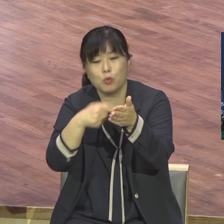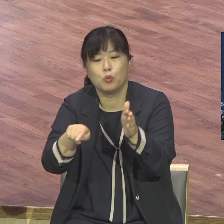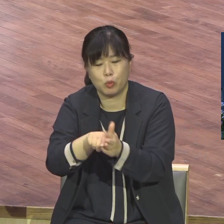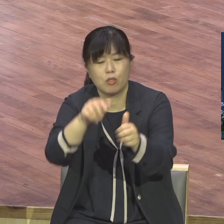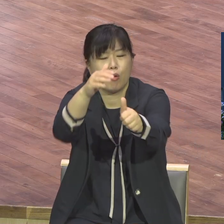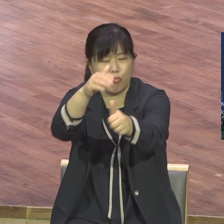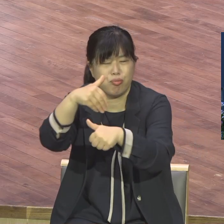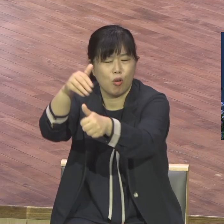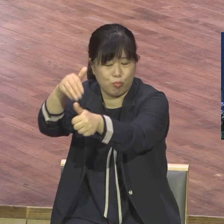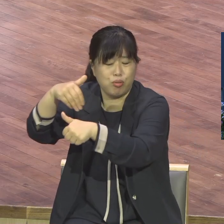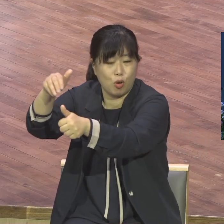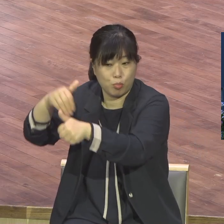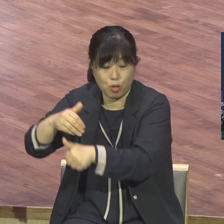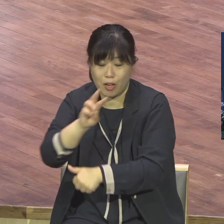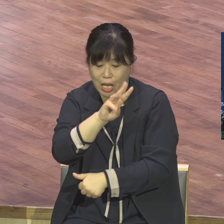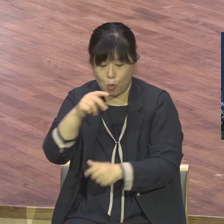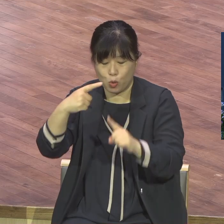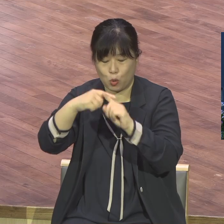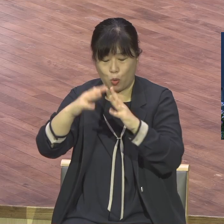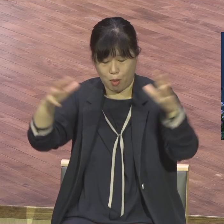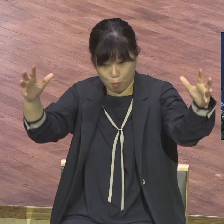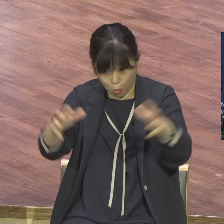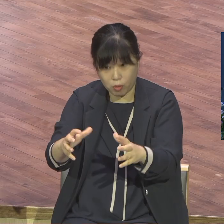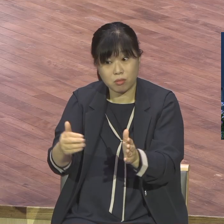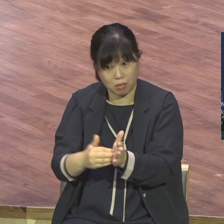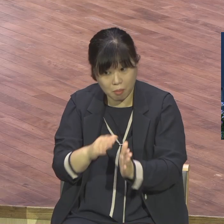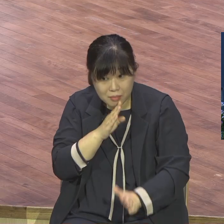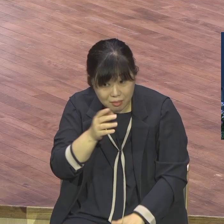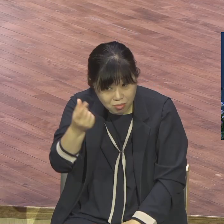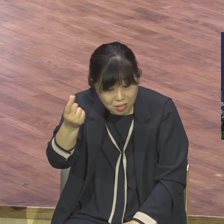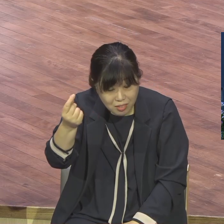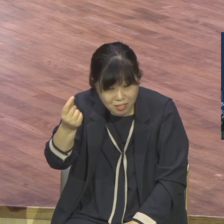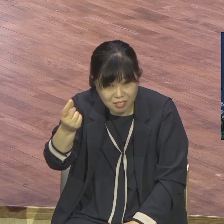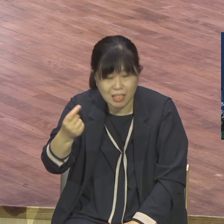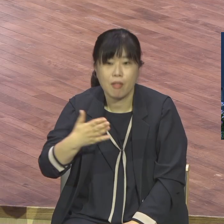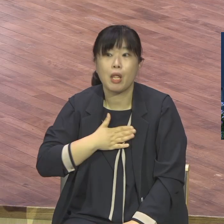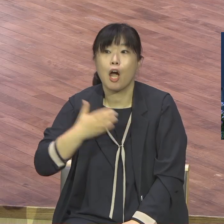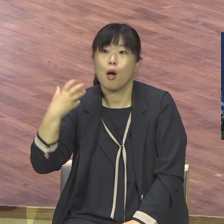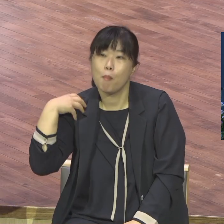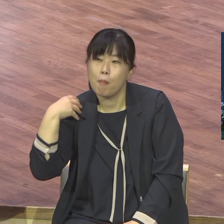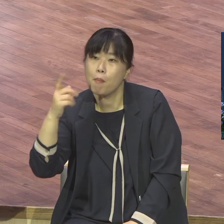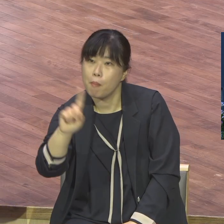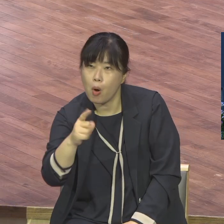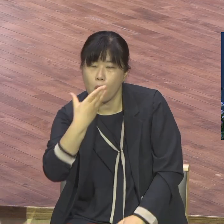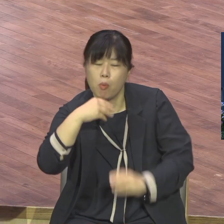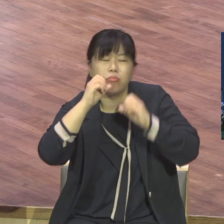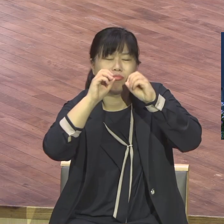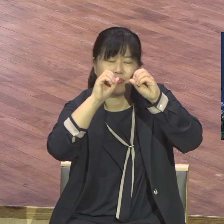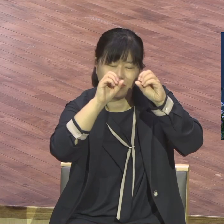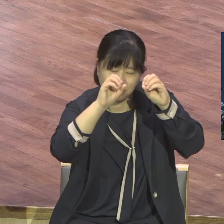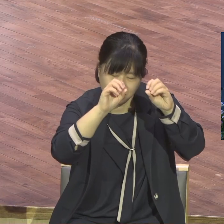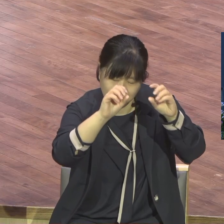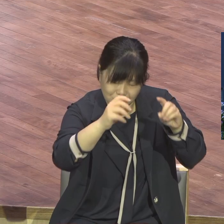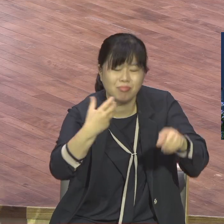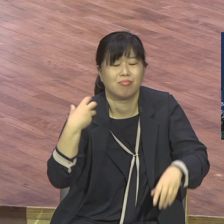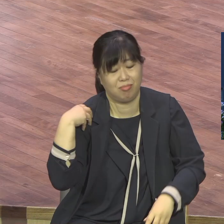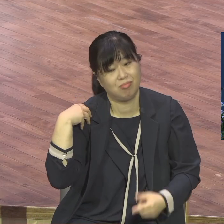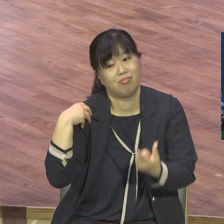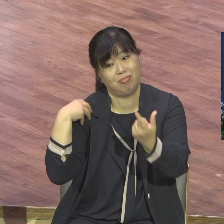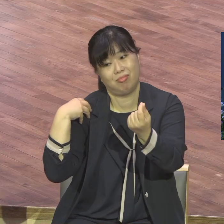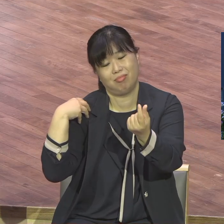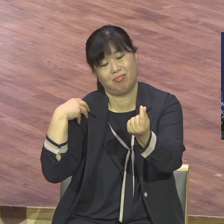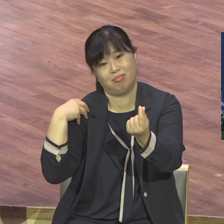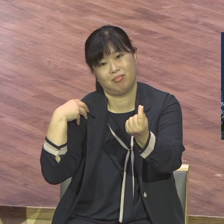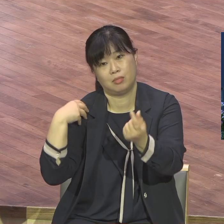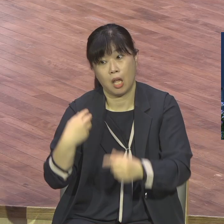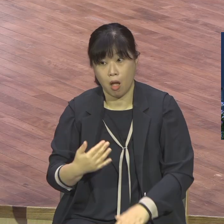직접 간접으로 다 주어졌어요. 이제 실감나게 여러분들은 성교를 느끼게 될 것입니다.